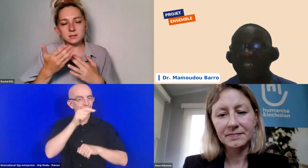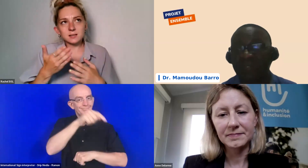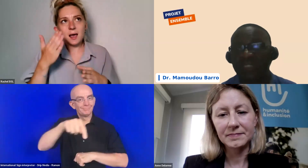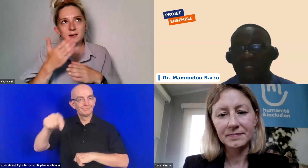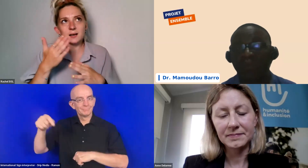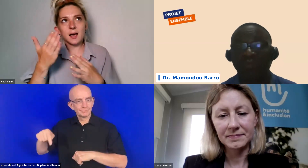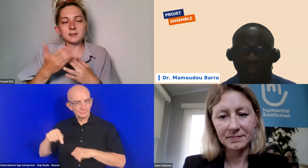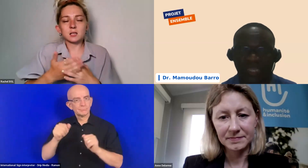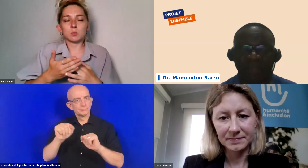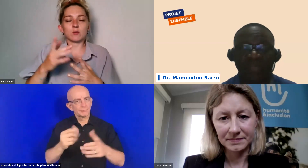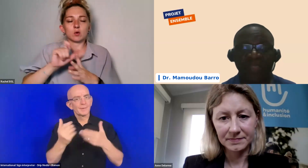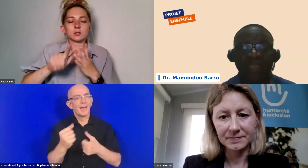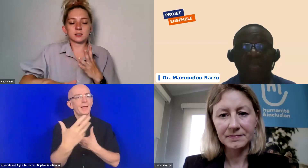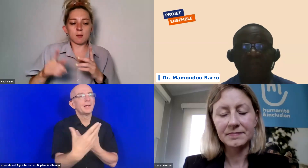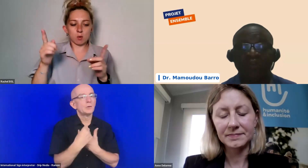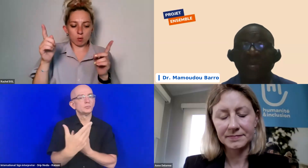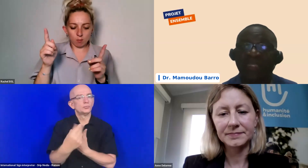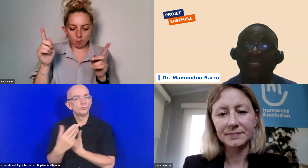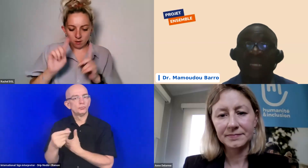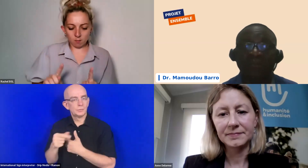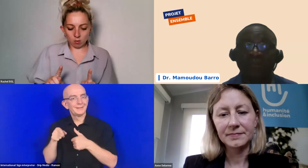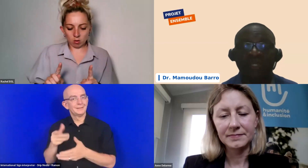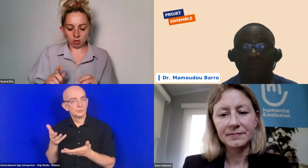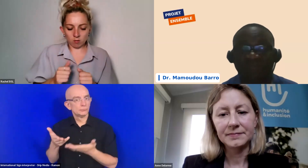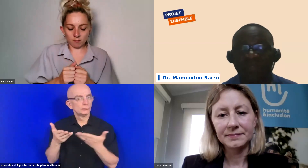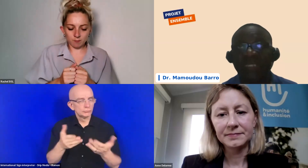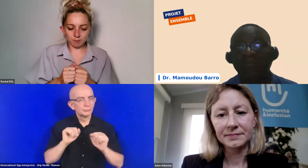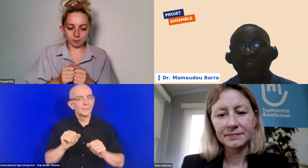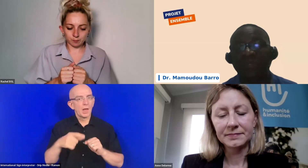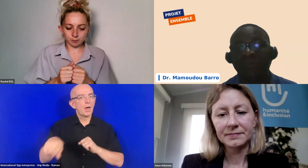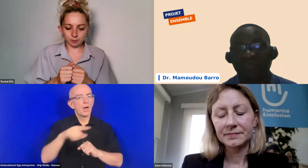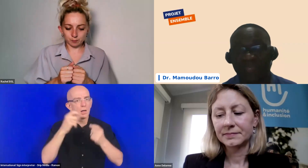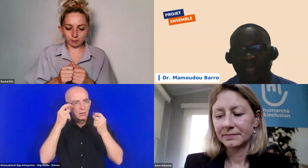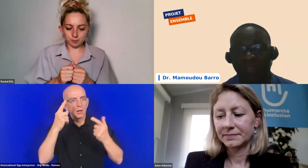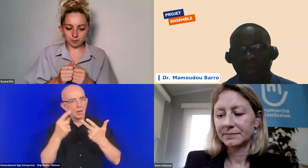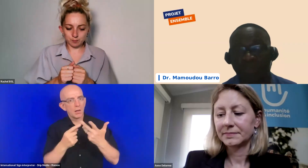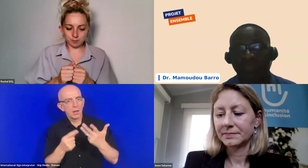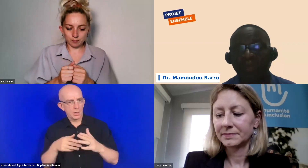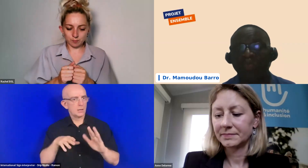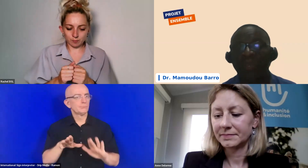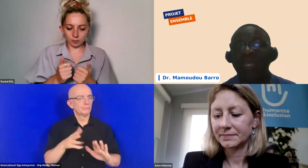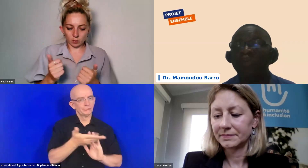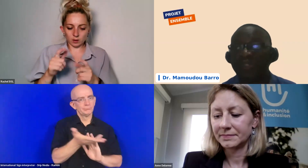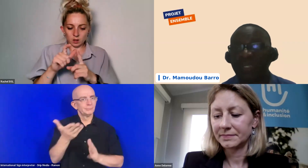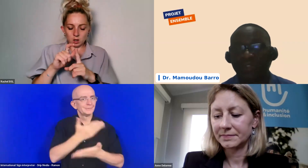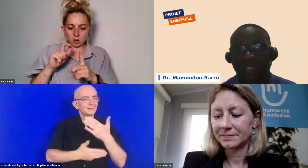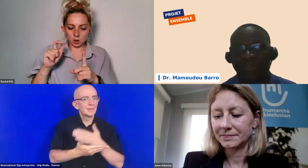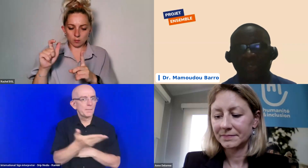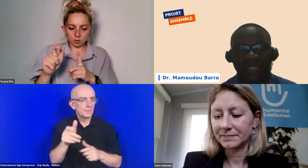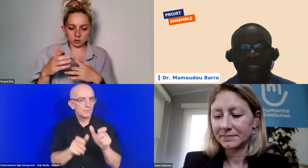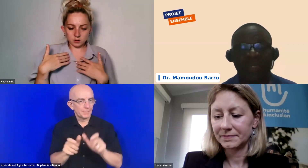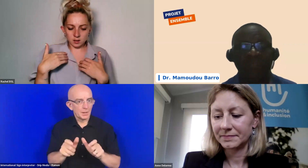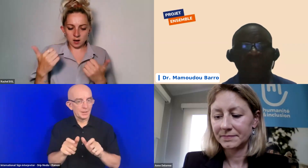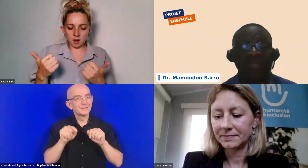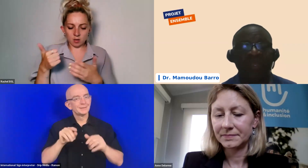120 agents de santé communautaire avec une parité de 50% de femmes, 50% de filles et d'hommes, dont 14 personnes en